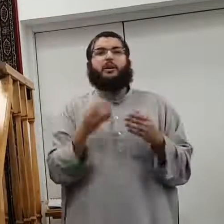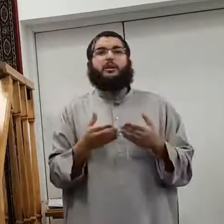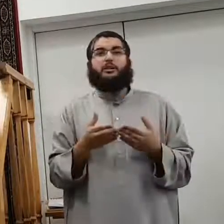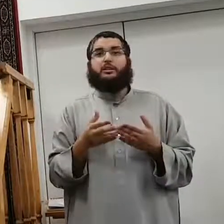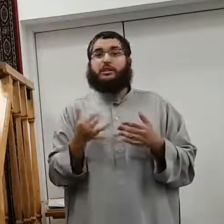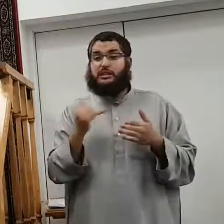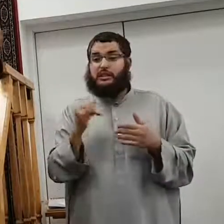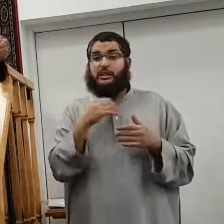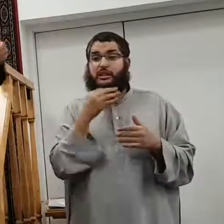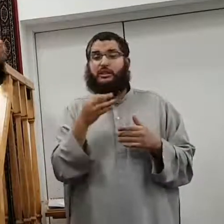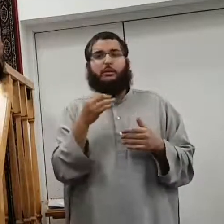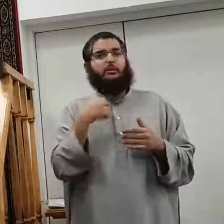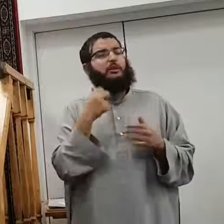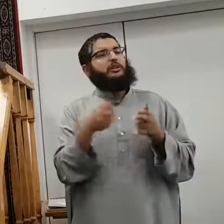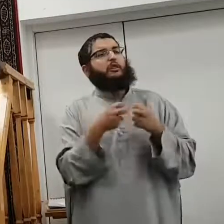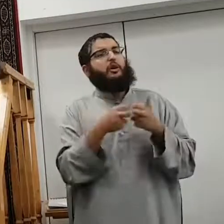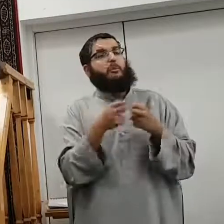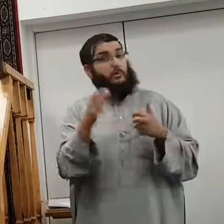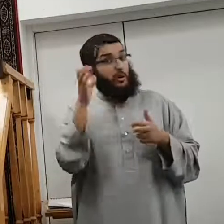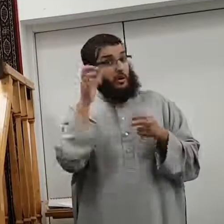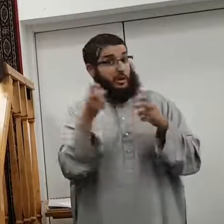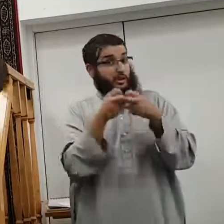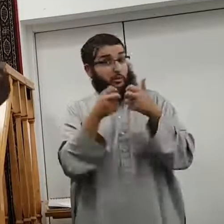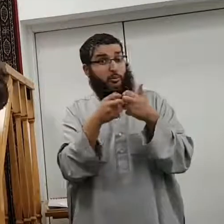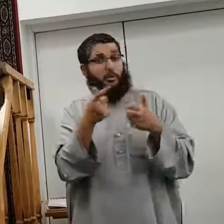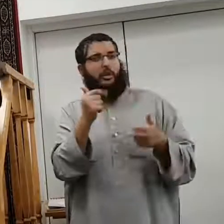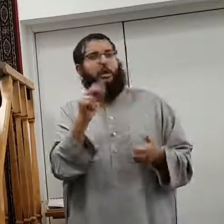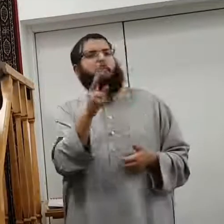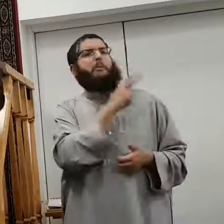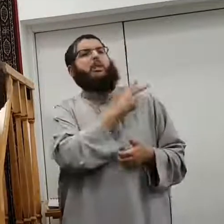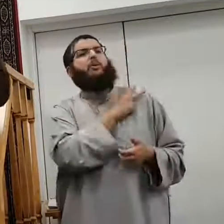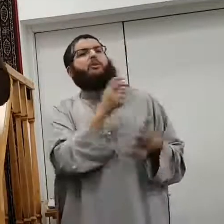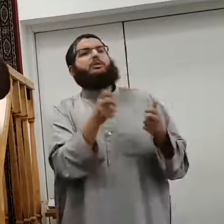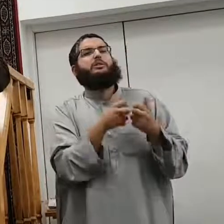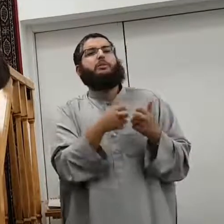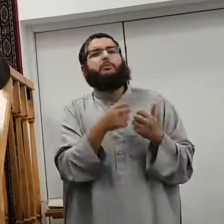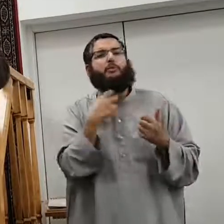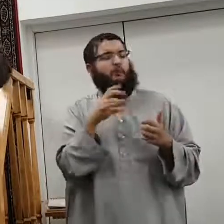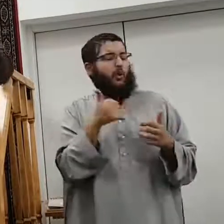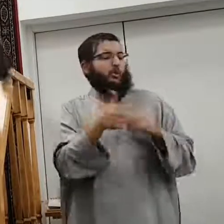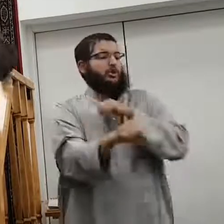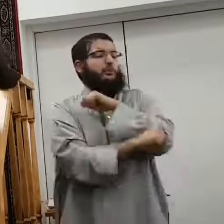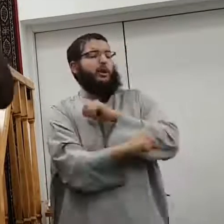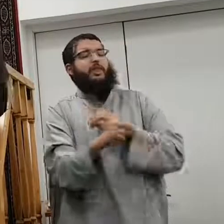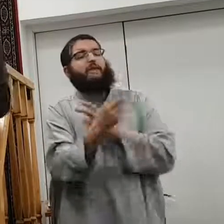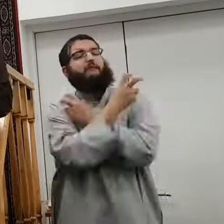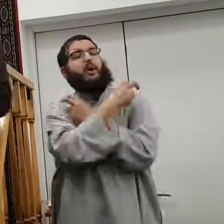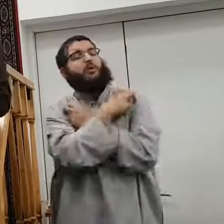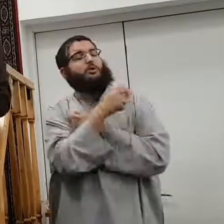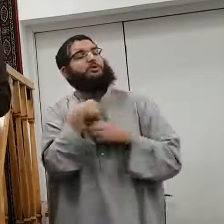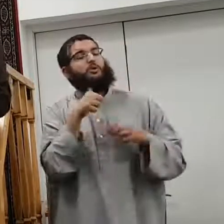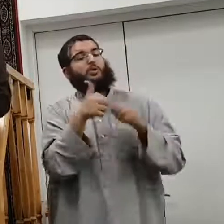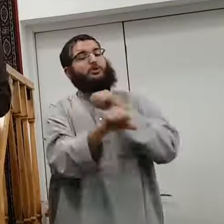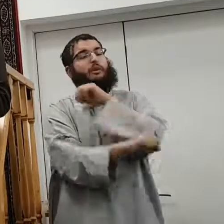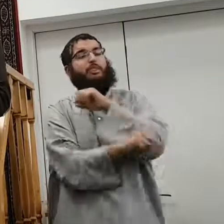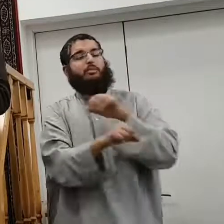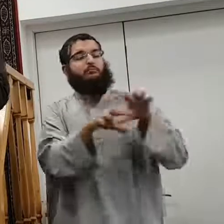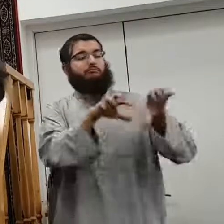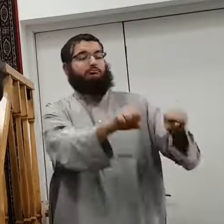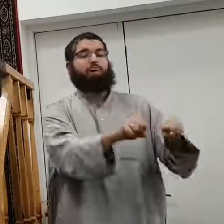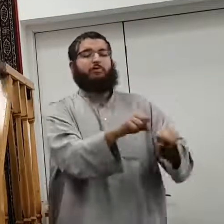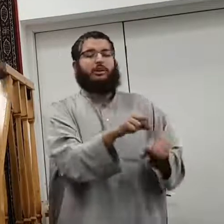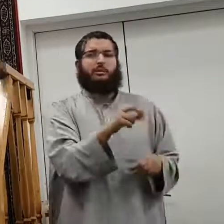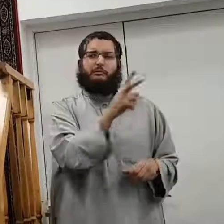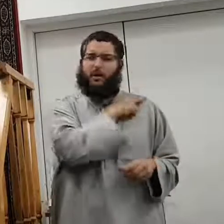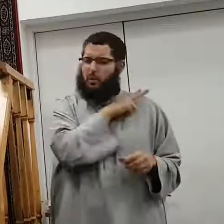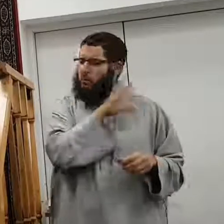si quelqu'un vient dire à son patron, écoute attentivement cet exemple, hein. Il dit à son patron, je veux poser une semaine de congé. D'accord? Et